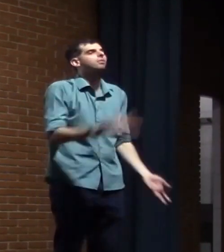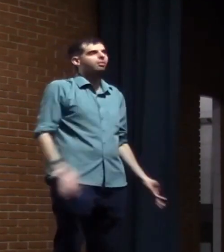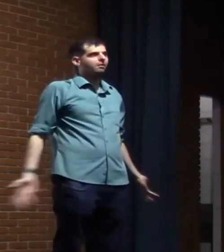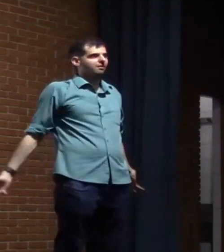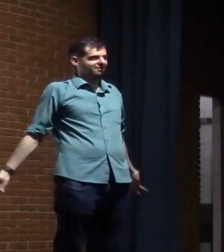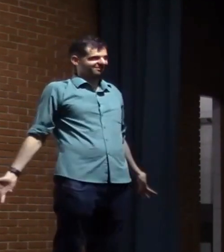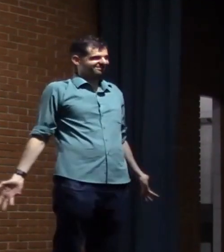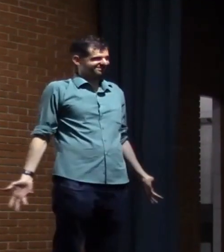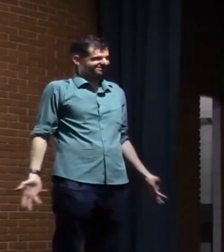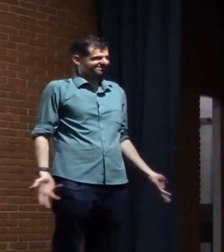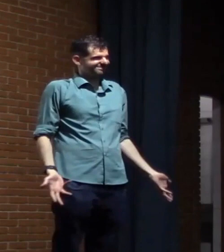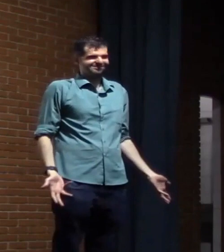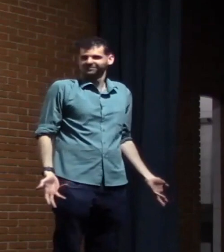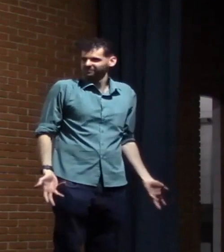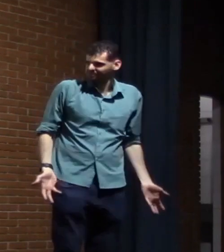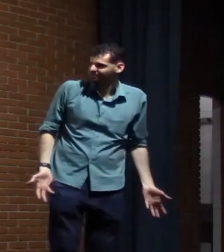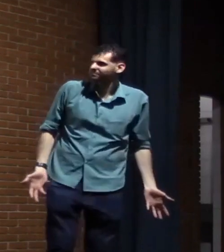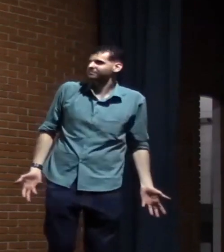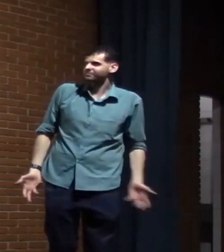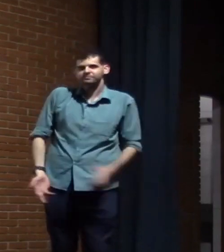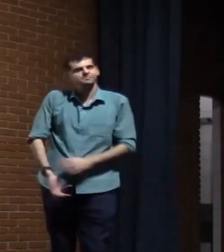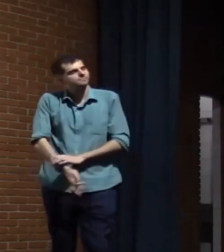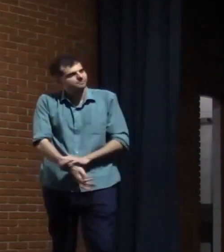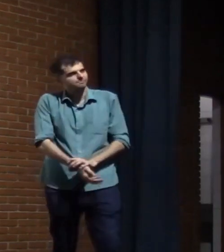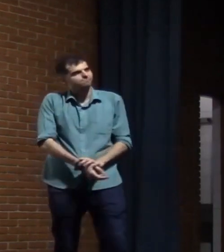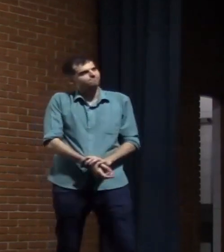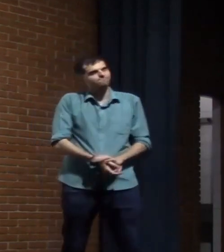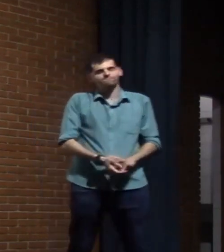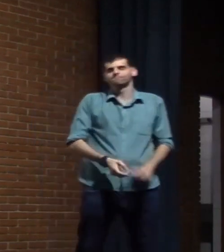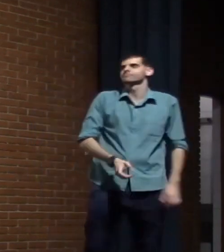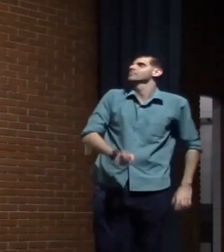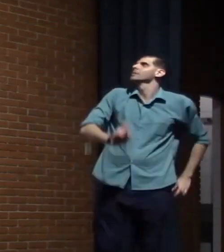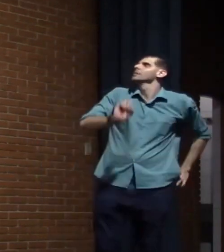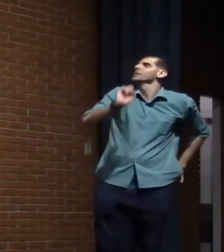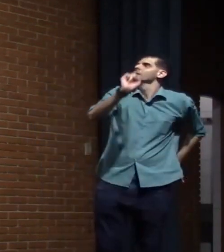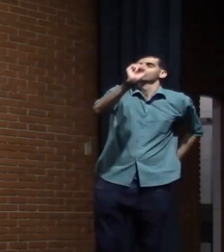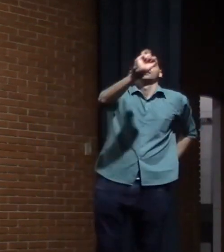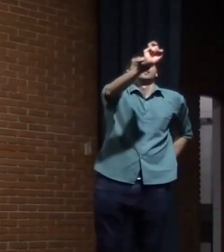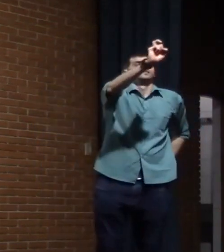teve essa oportunidade de ser atendido por um vendedor surdo é realmente triste.